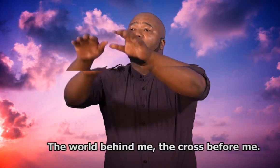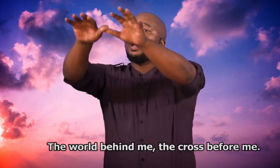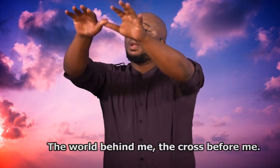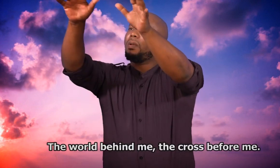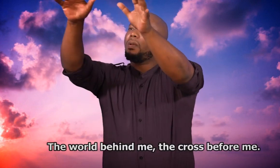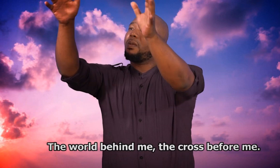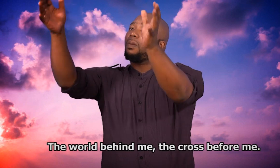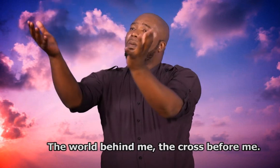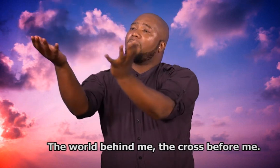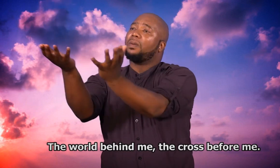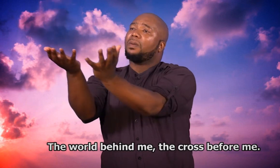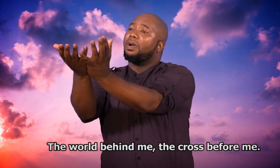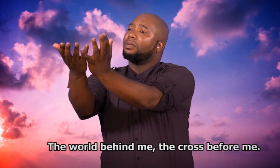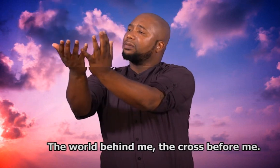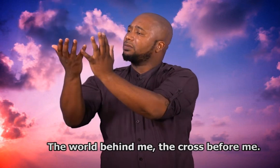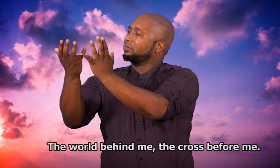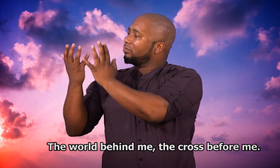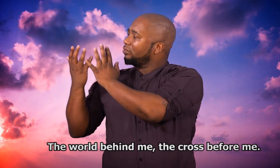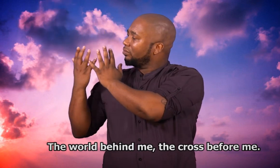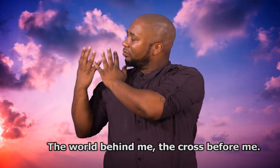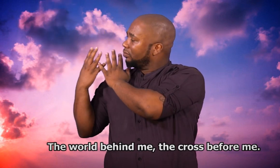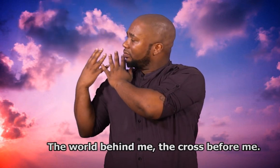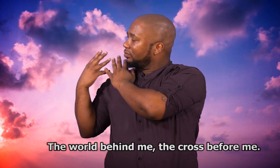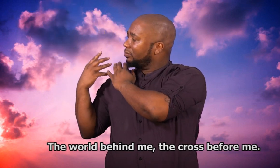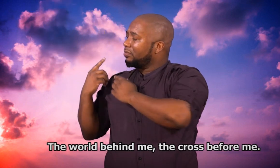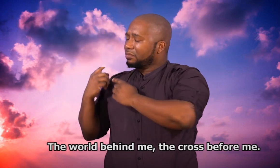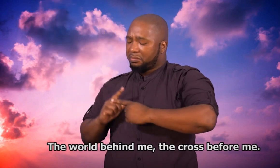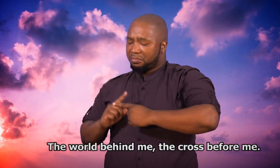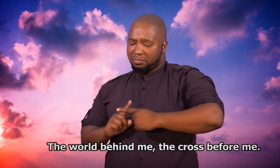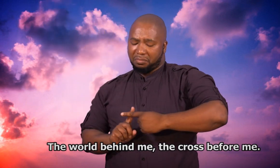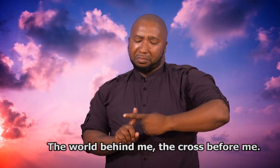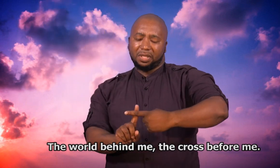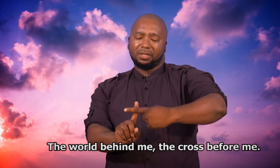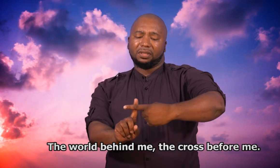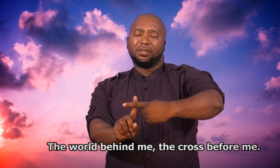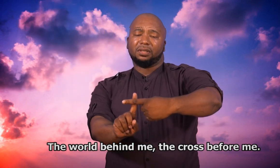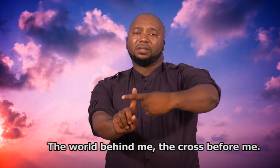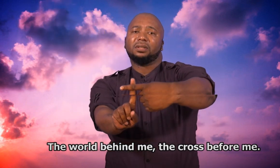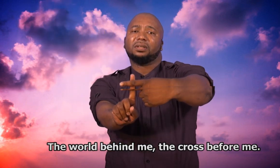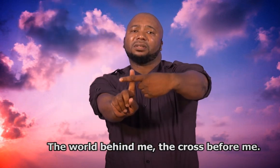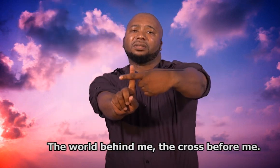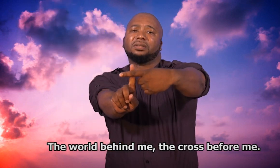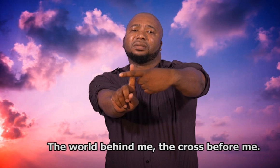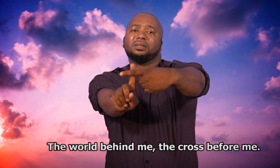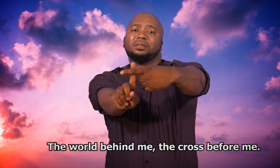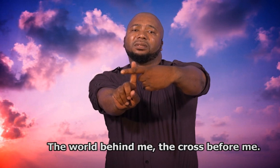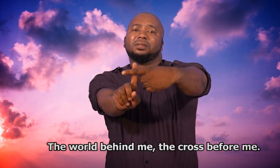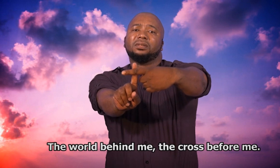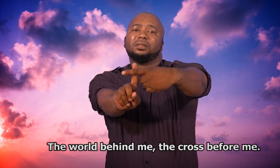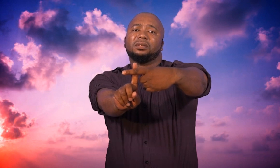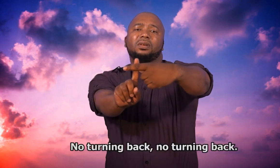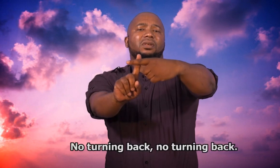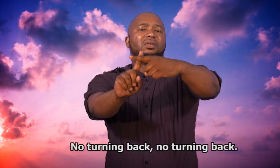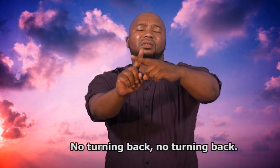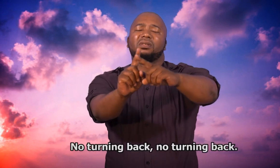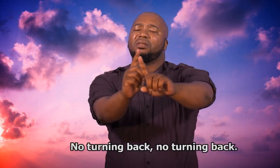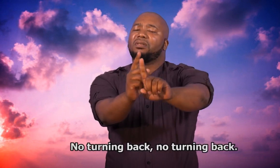me. The world behind me, the cross for me.